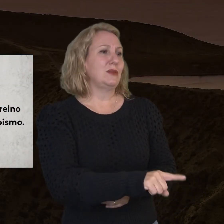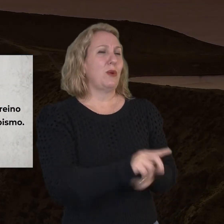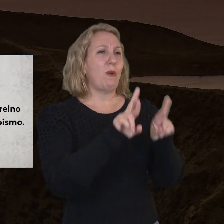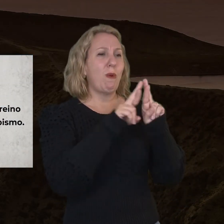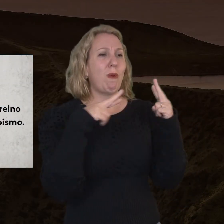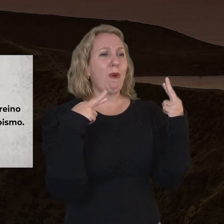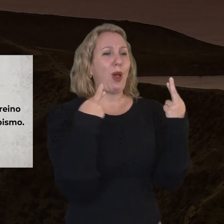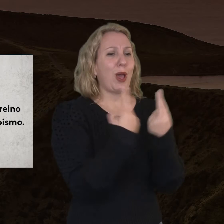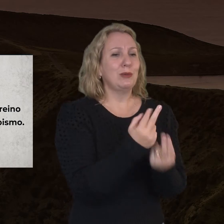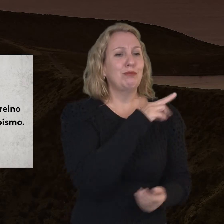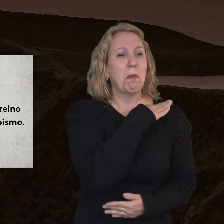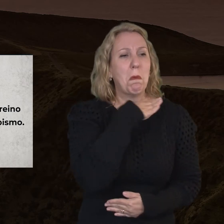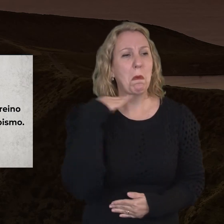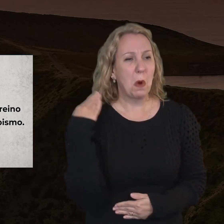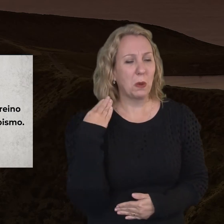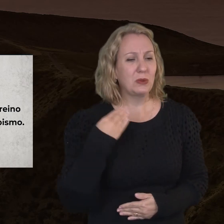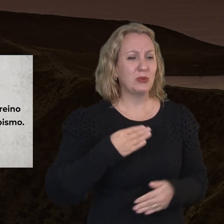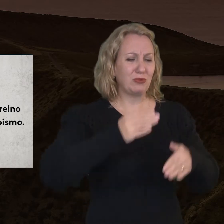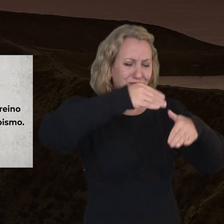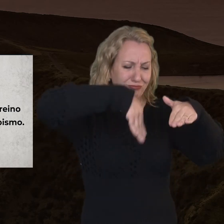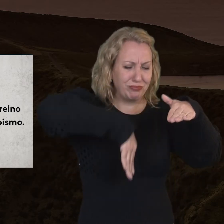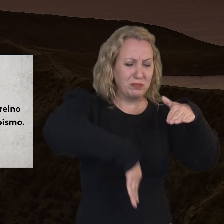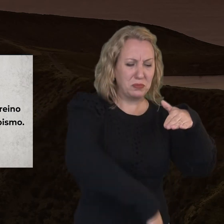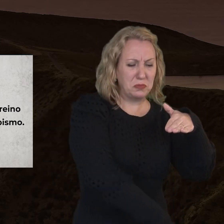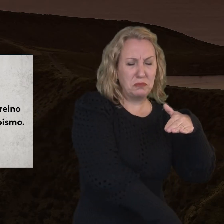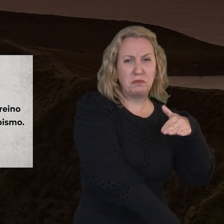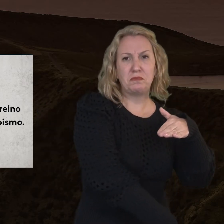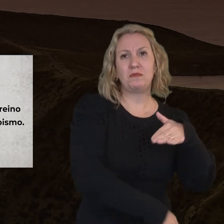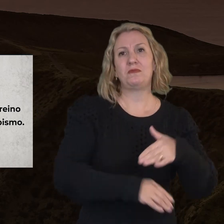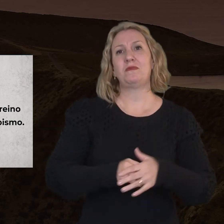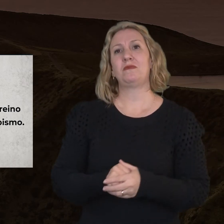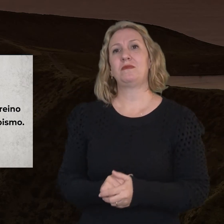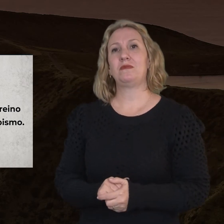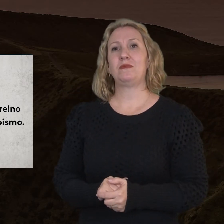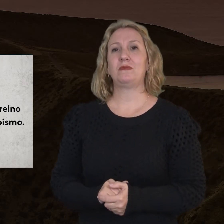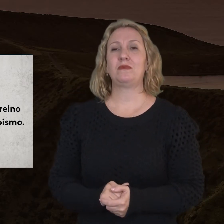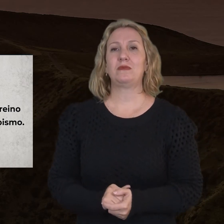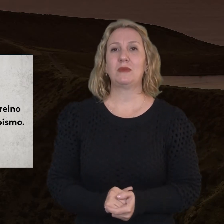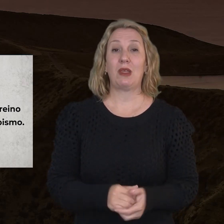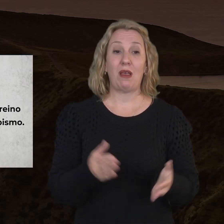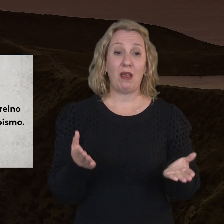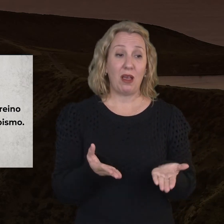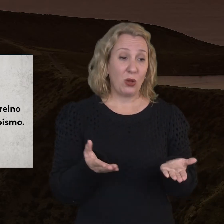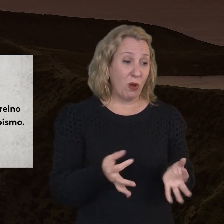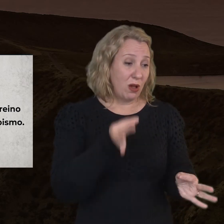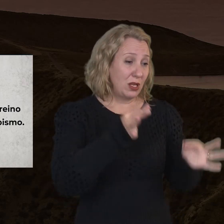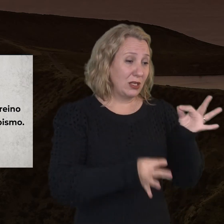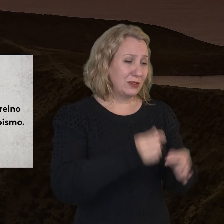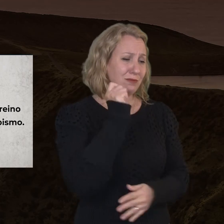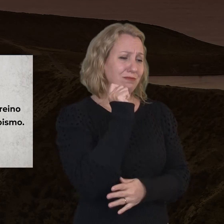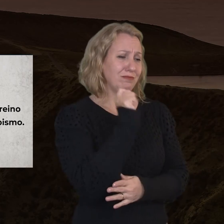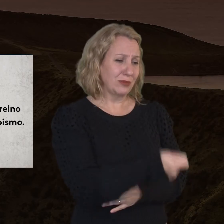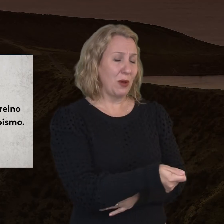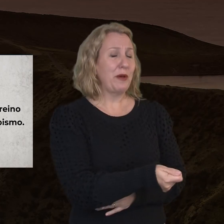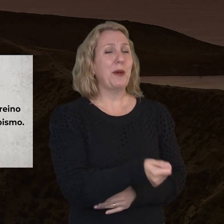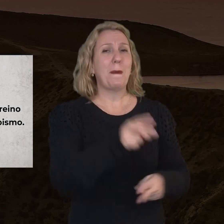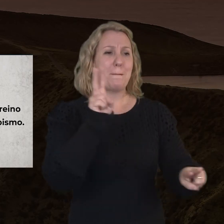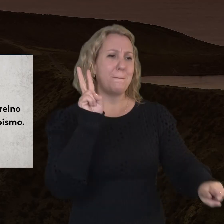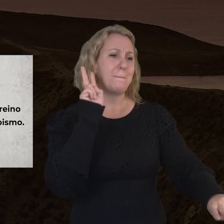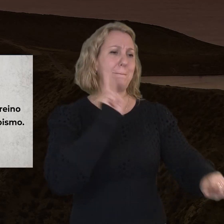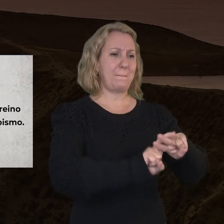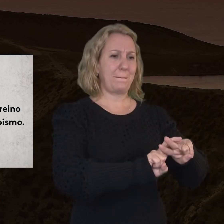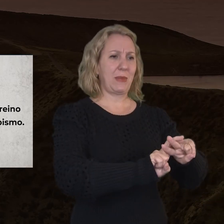profundo do abismo essa é a sentença de deus você está sentenciado à prisão perpétua por